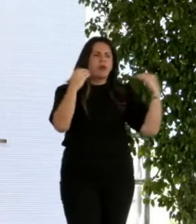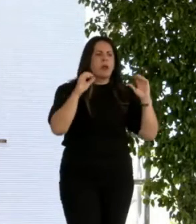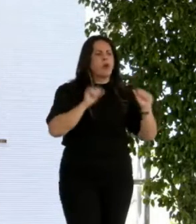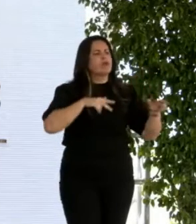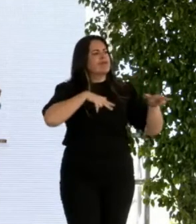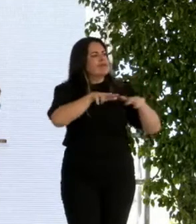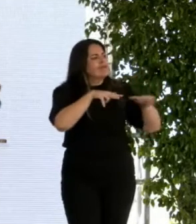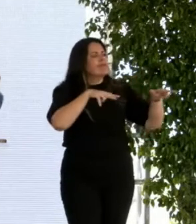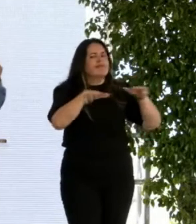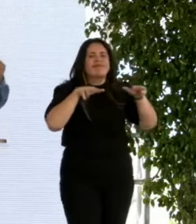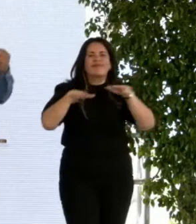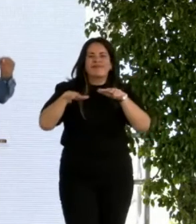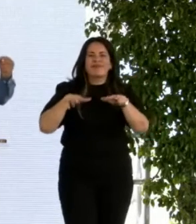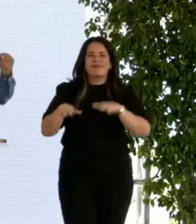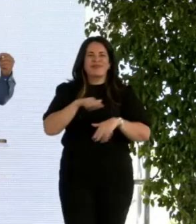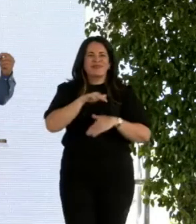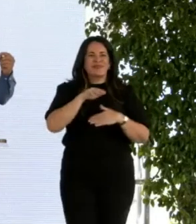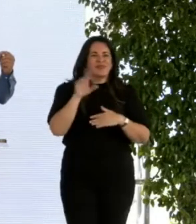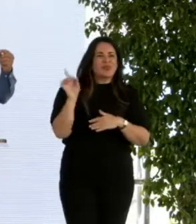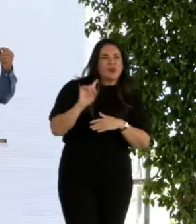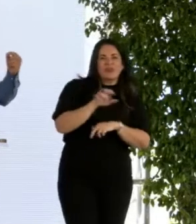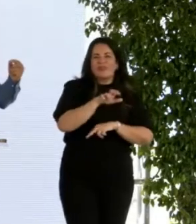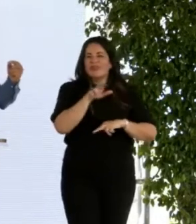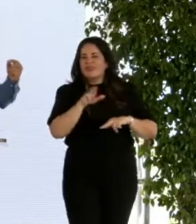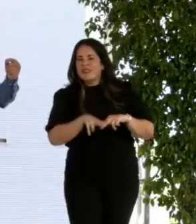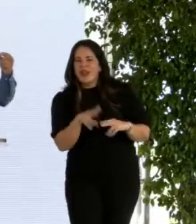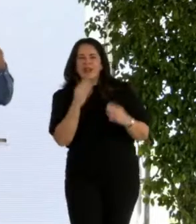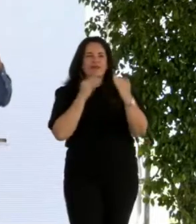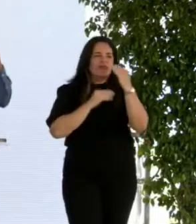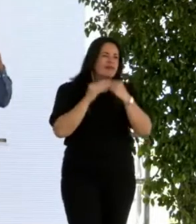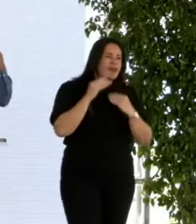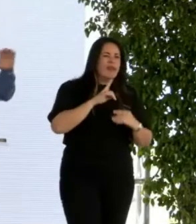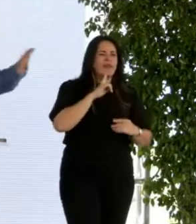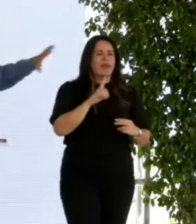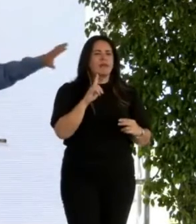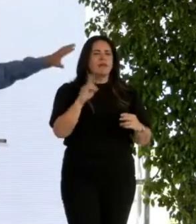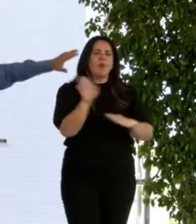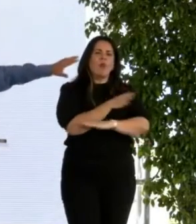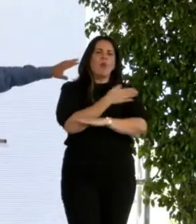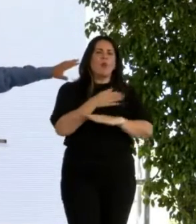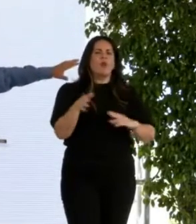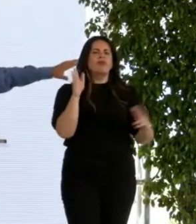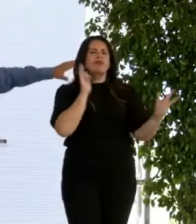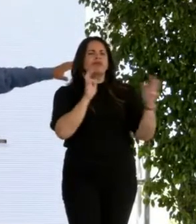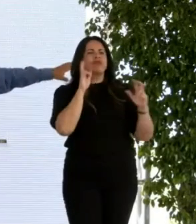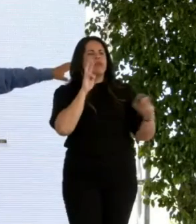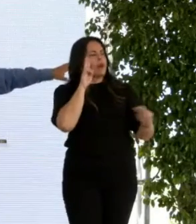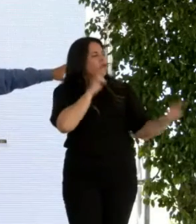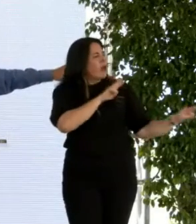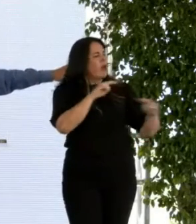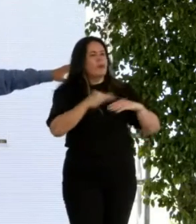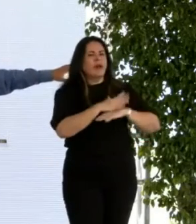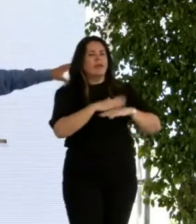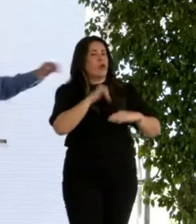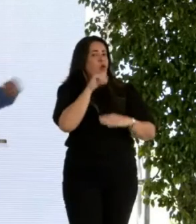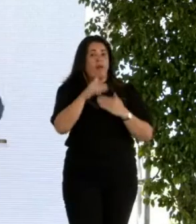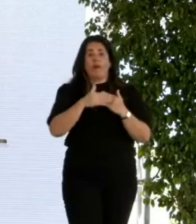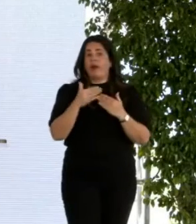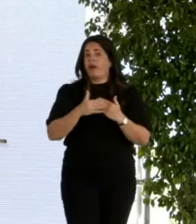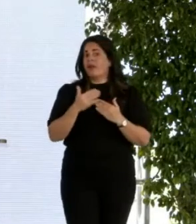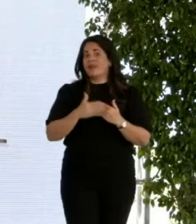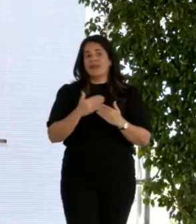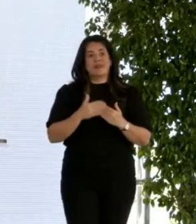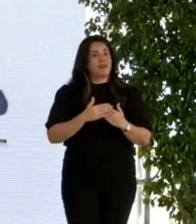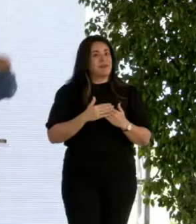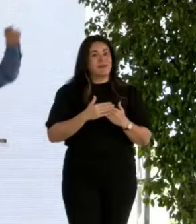caminar y realmente donde tú te puedes sentar a comer, a escuchar música y mirar el mar en el viejo San Juan. No es fácil. No es